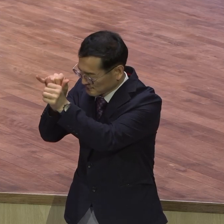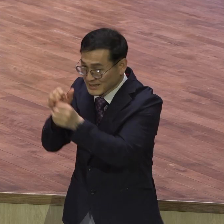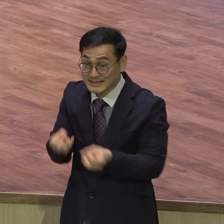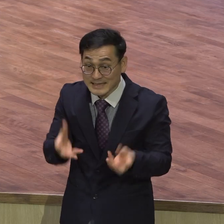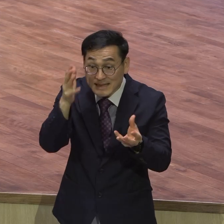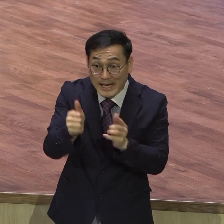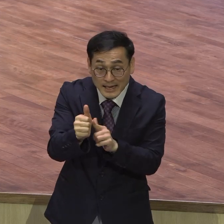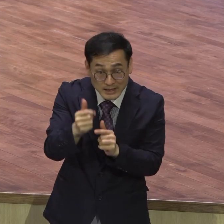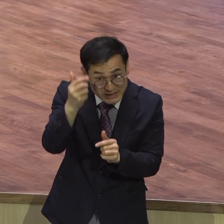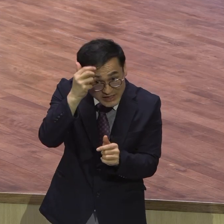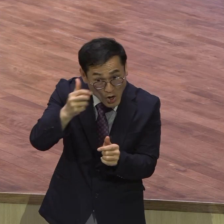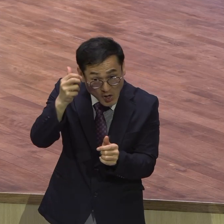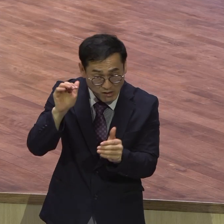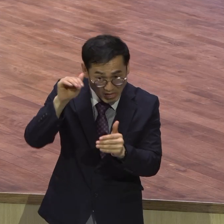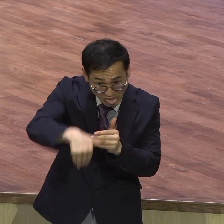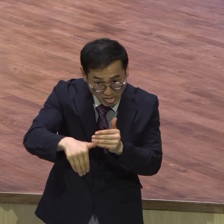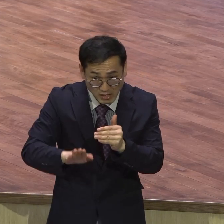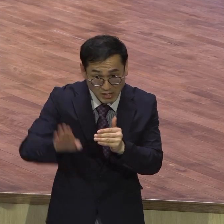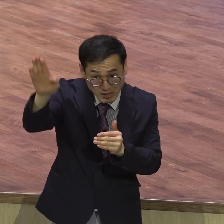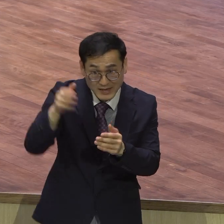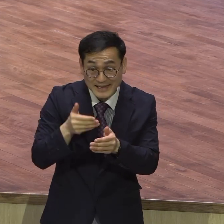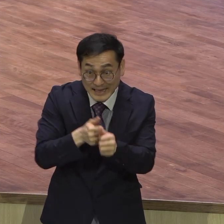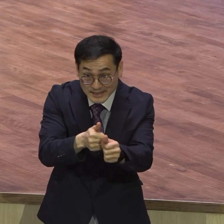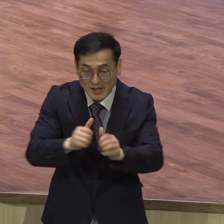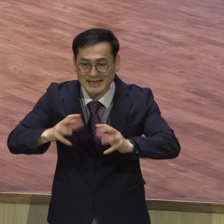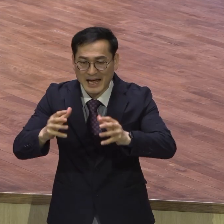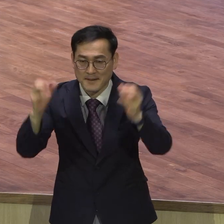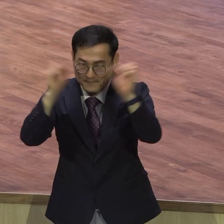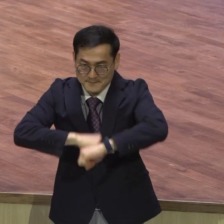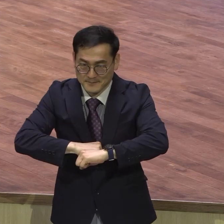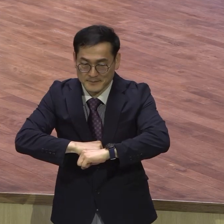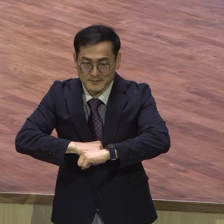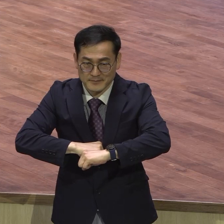영적 상태에 따라서 그 나라가 자제우지되었어요.